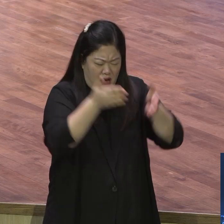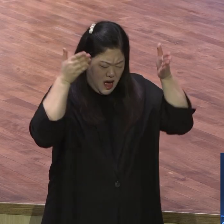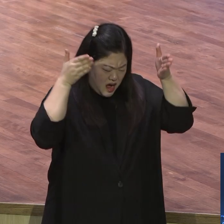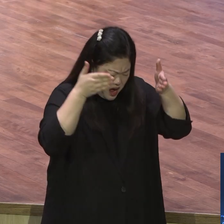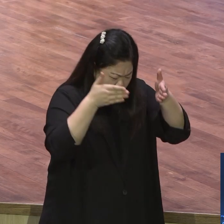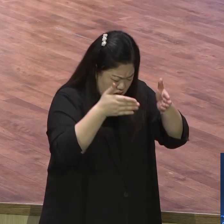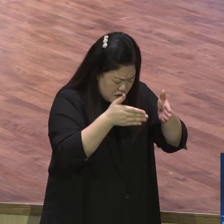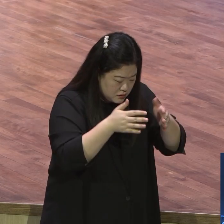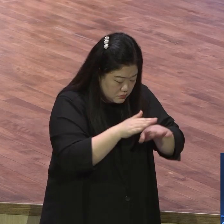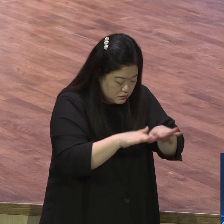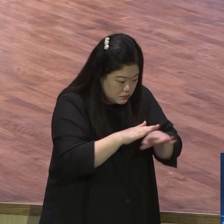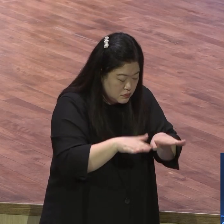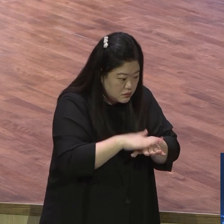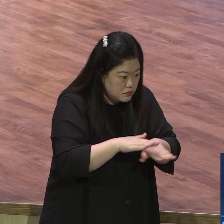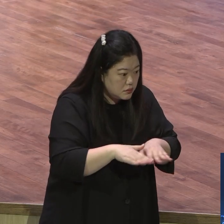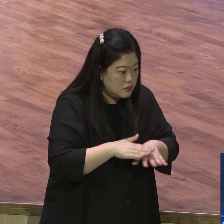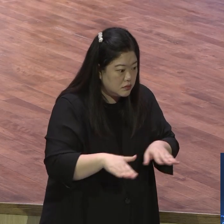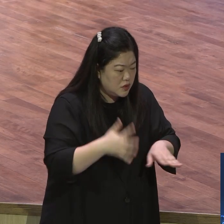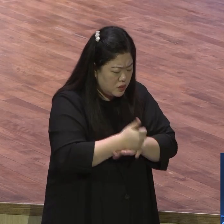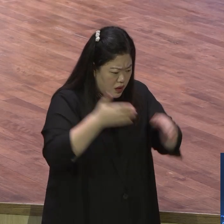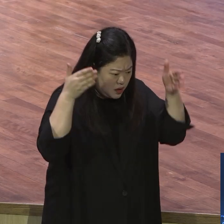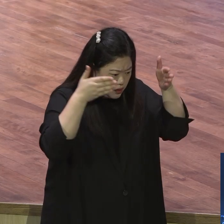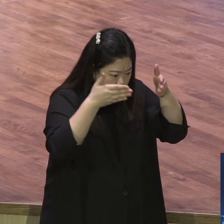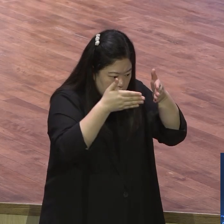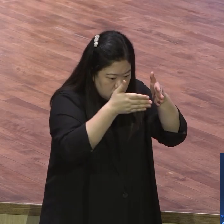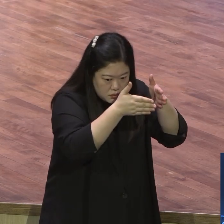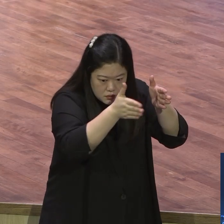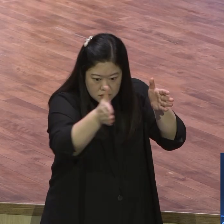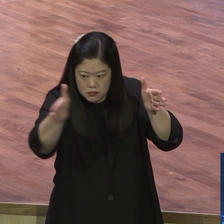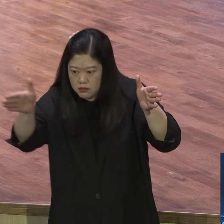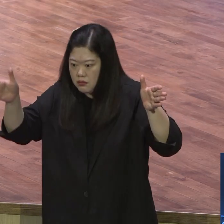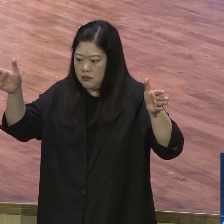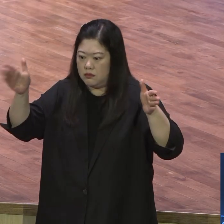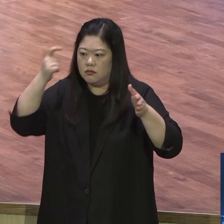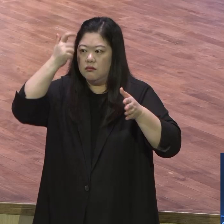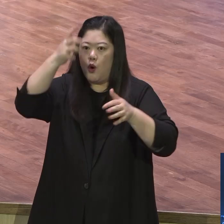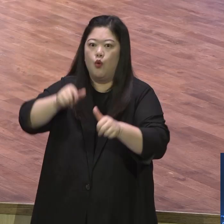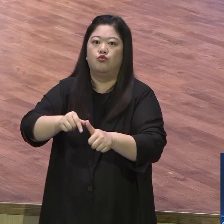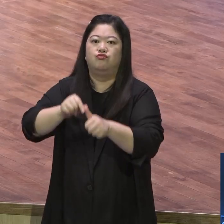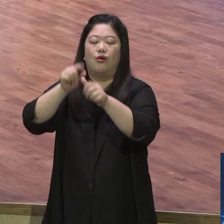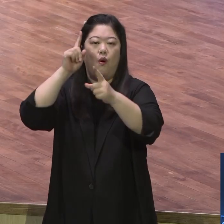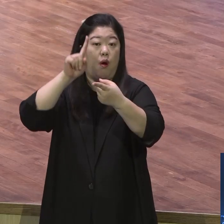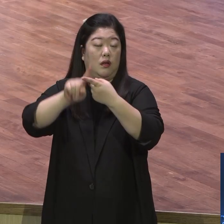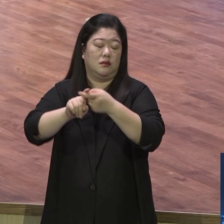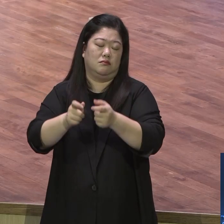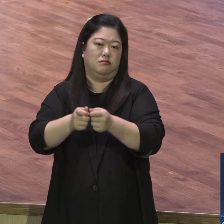되는 것입니다 다른 영혼을 향한 관심 이거는 최고의 신앙의 수준이에요